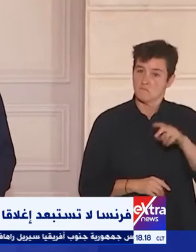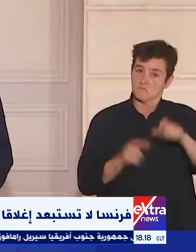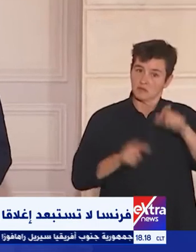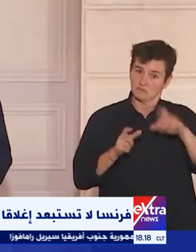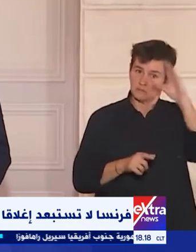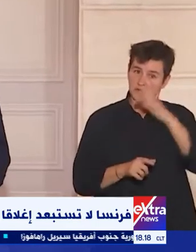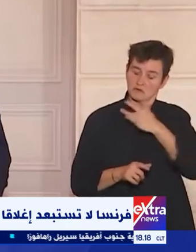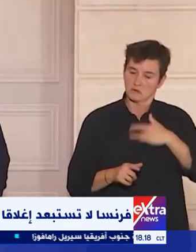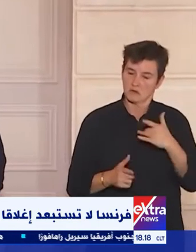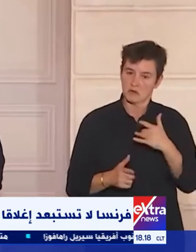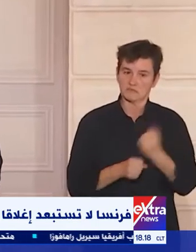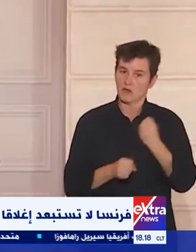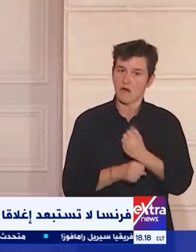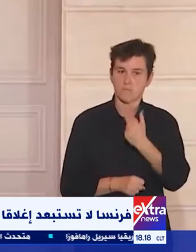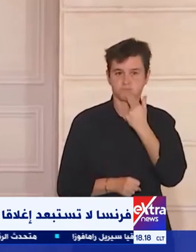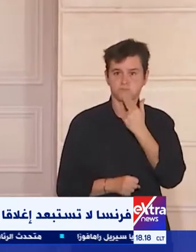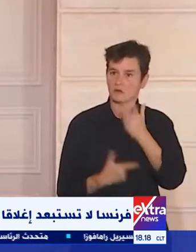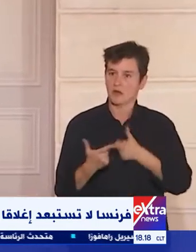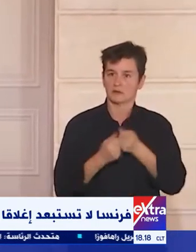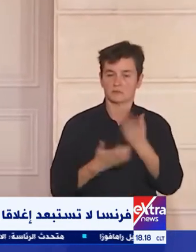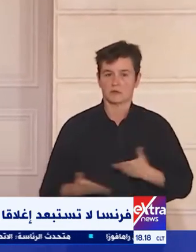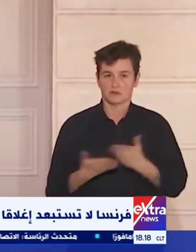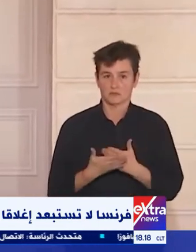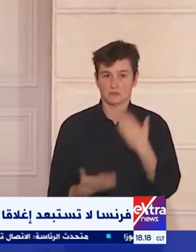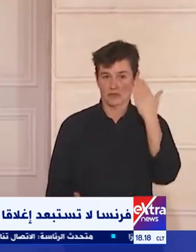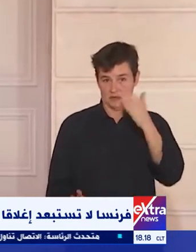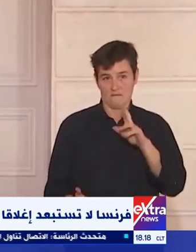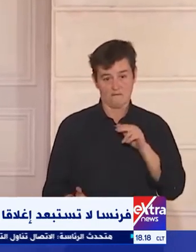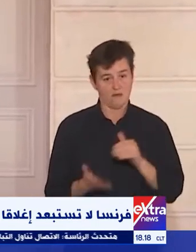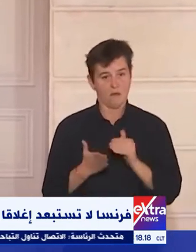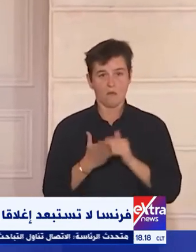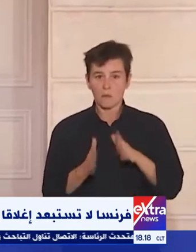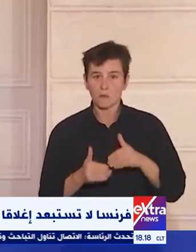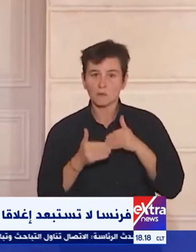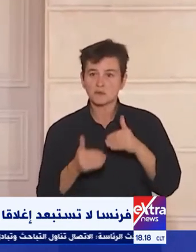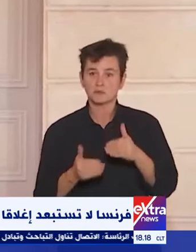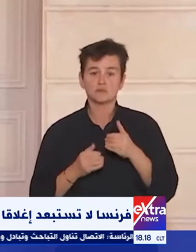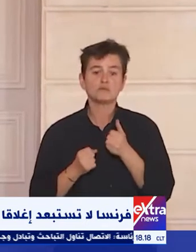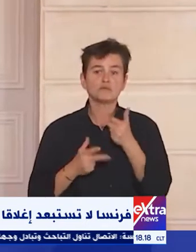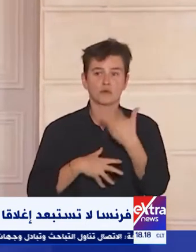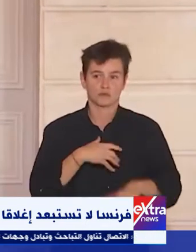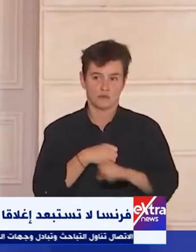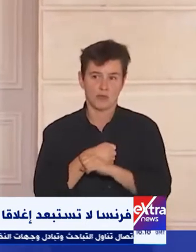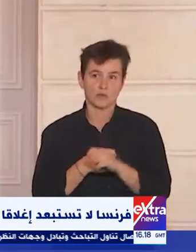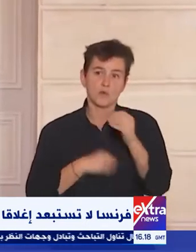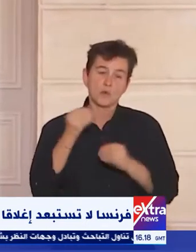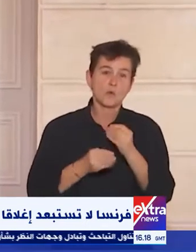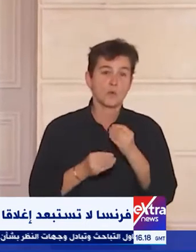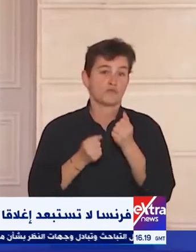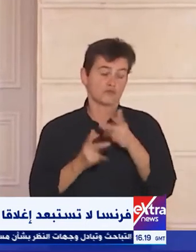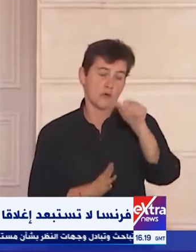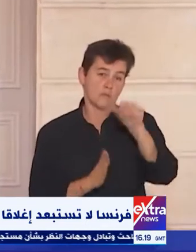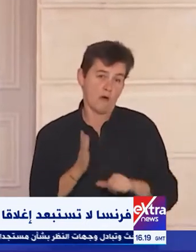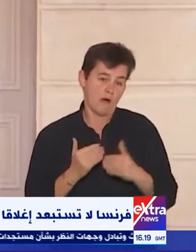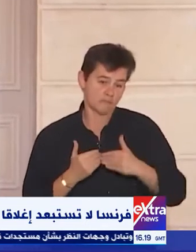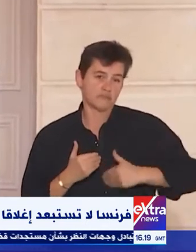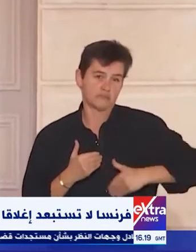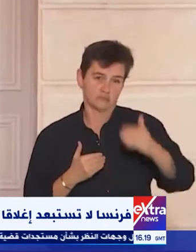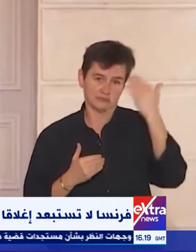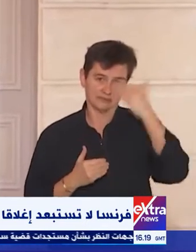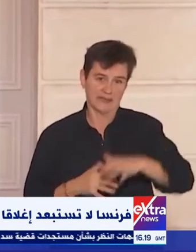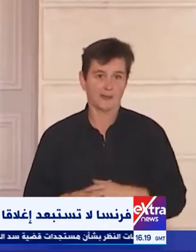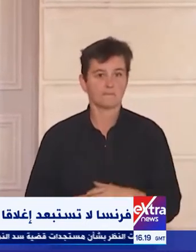استمرت أعداد الإصابات الجديدة بفيروس كورونا في الارتفاع. وقال الوزير إن ما يزيد من خطورة الوضع حاليا